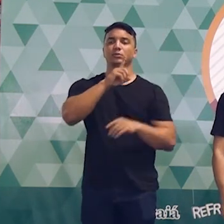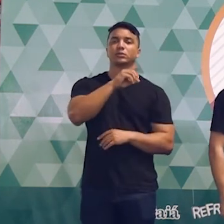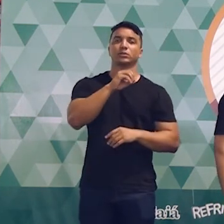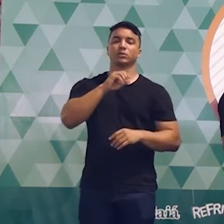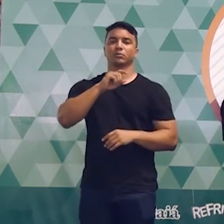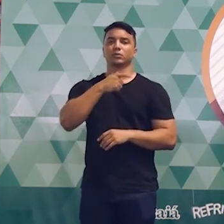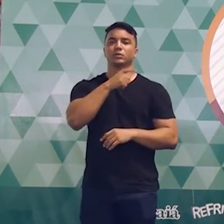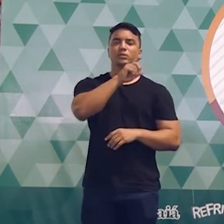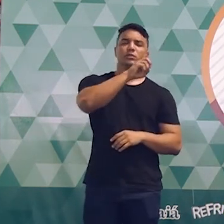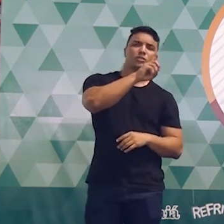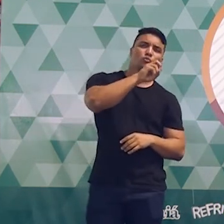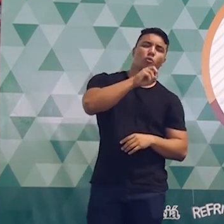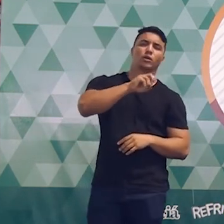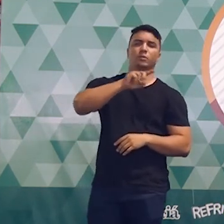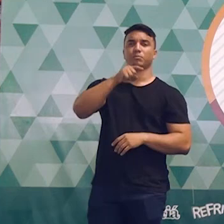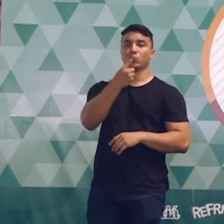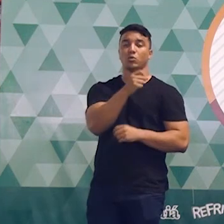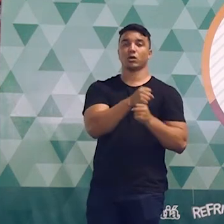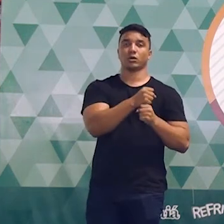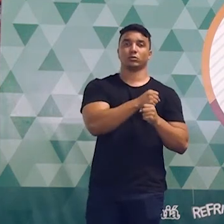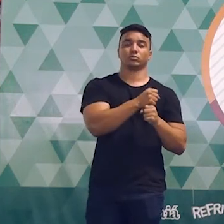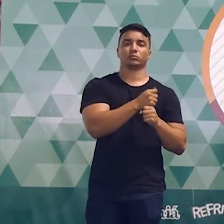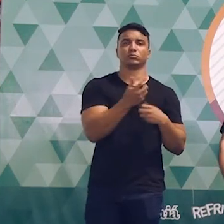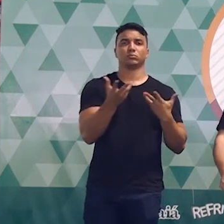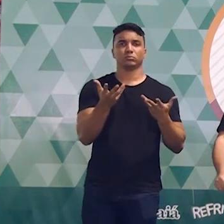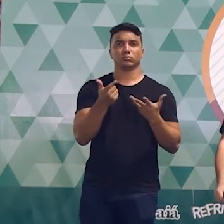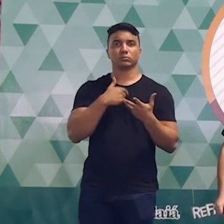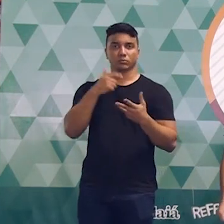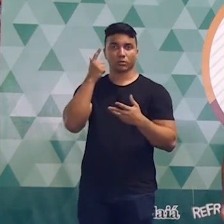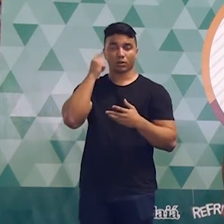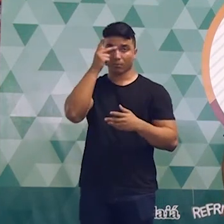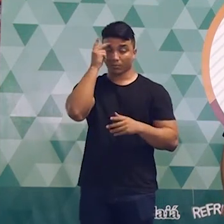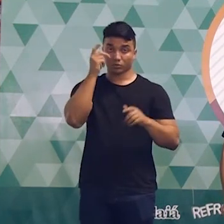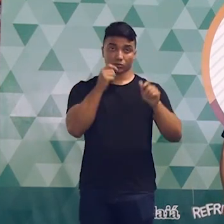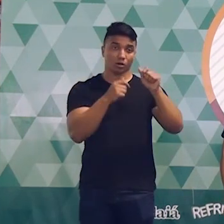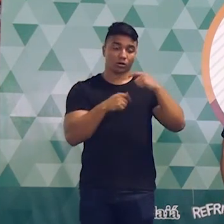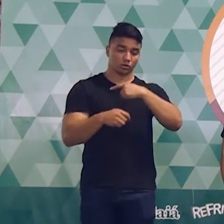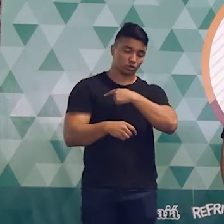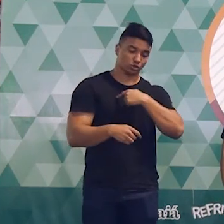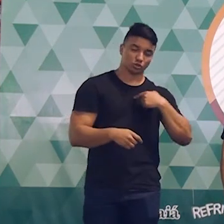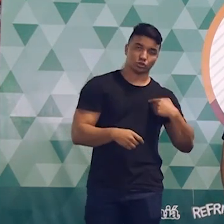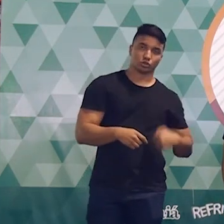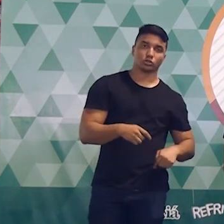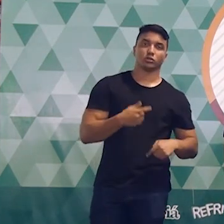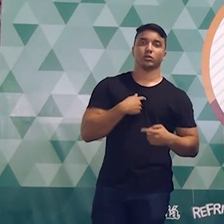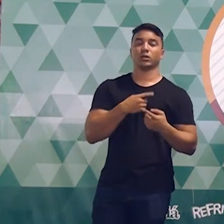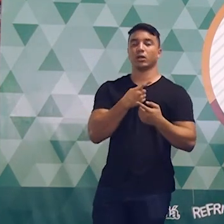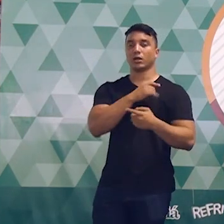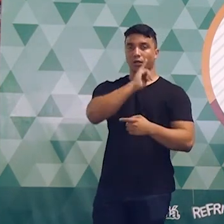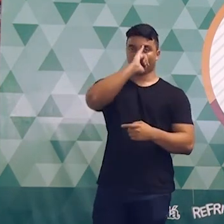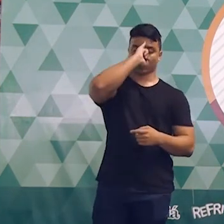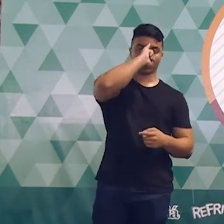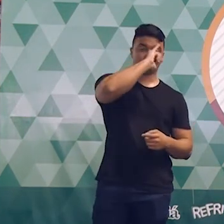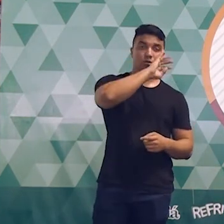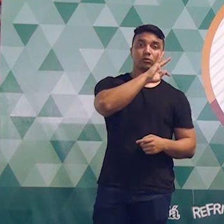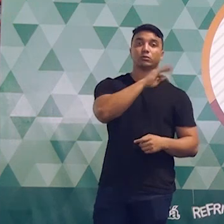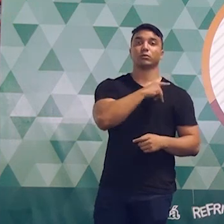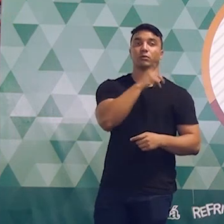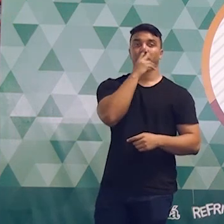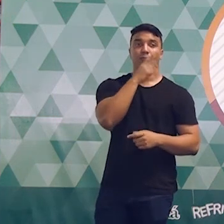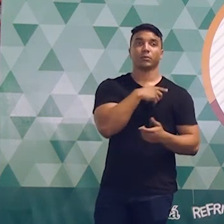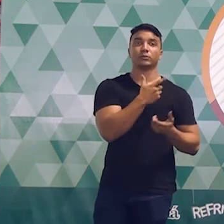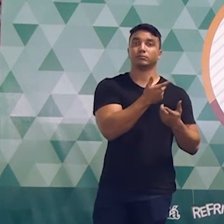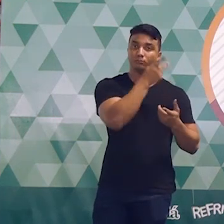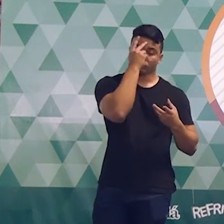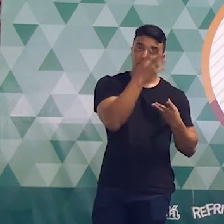do que isso, uns 150 mil anos. Então, tu já imaginou que o pessoal naquela região da China, da Índia, eles estão existindo há no mínimo